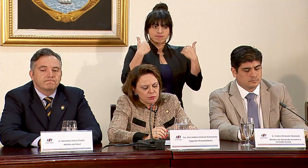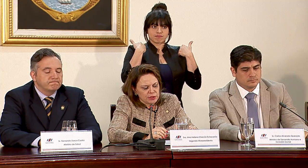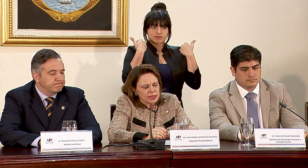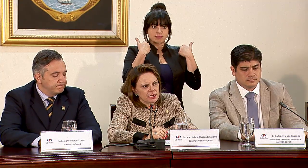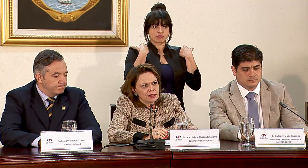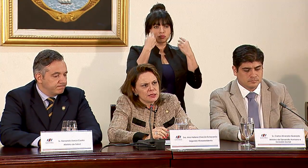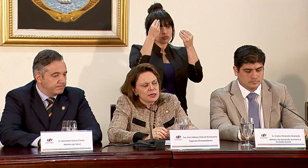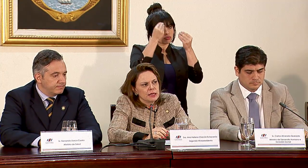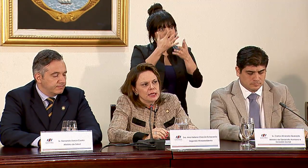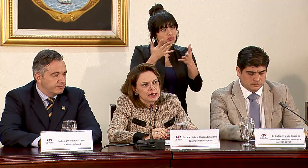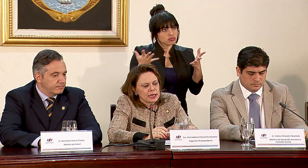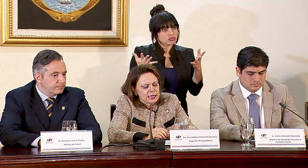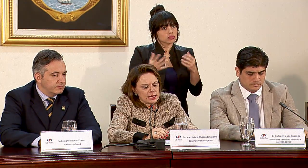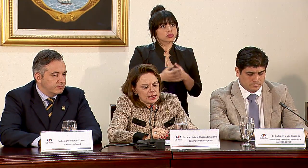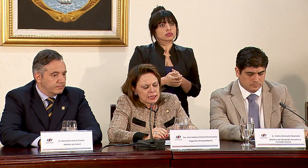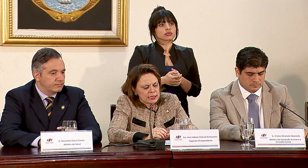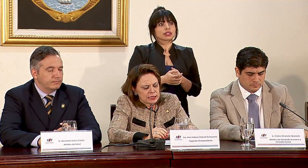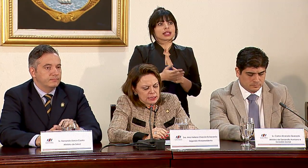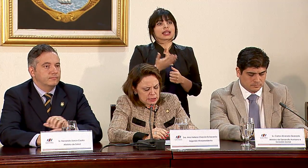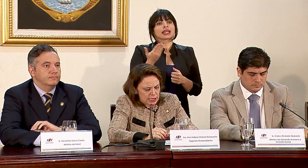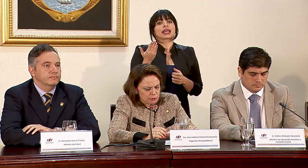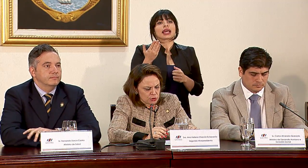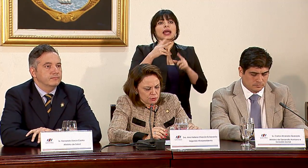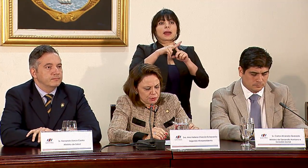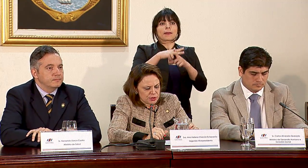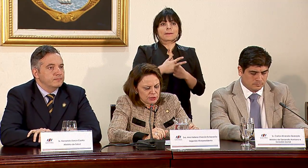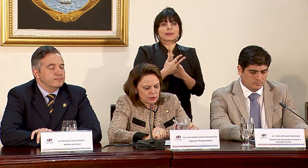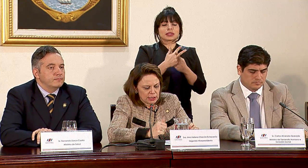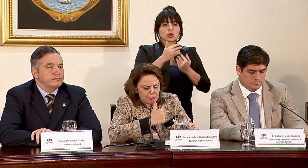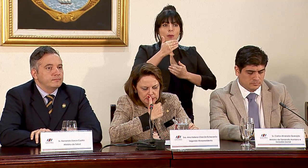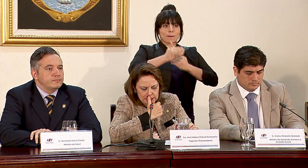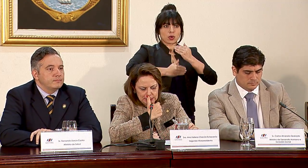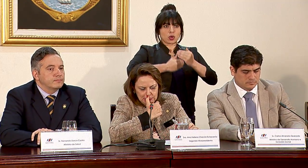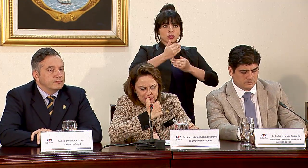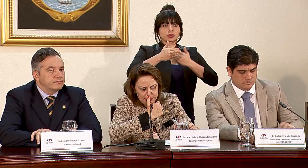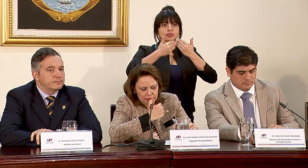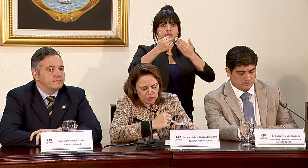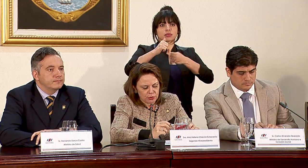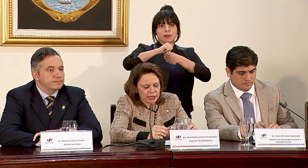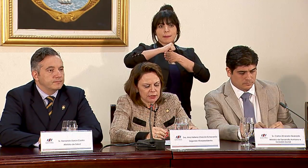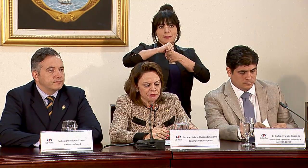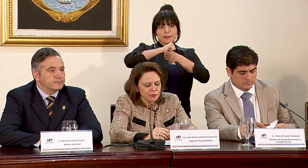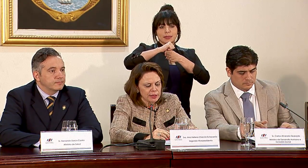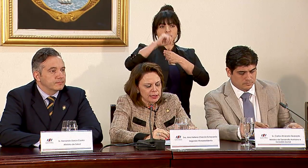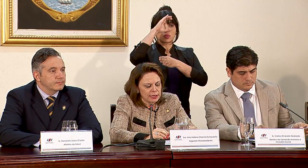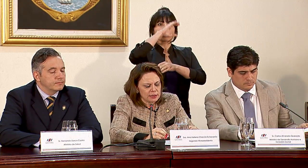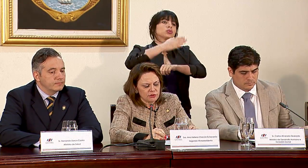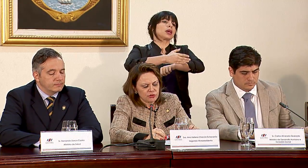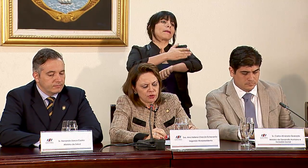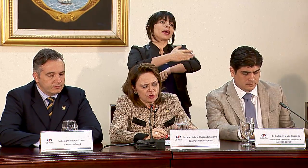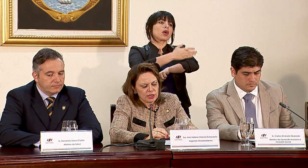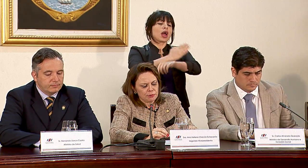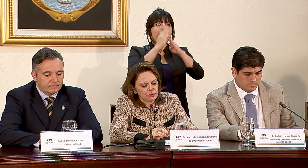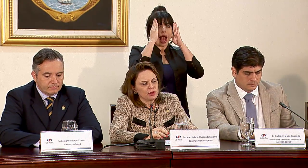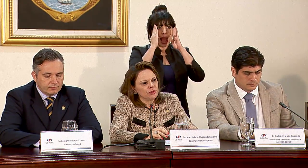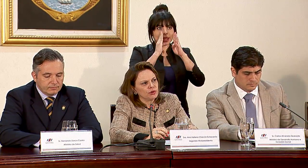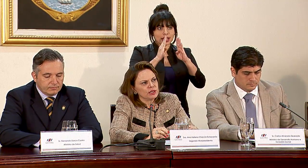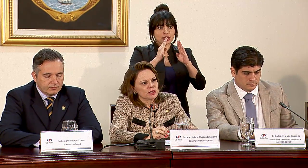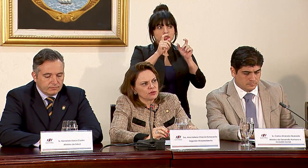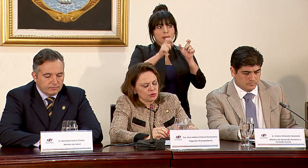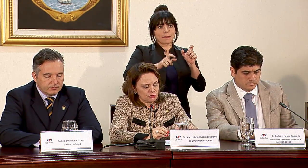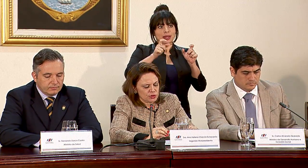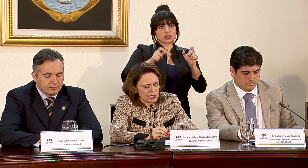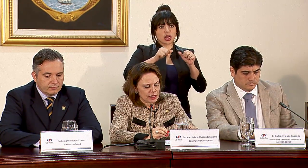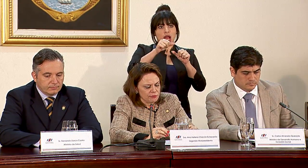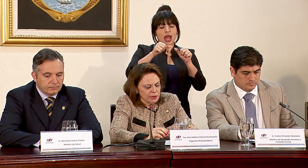comunicarles que iniciamos un proceso de capacitación para mejorar la atención de la población